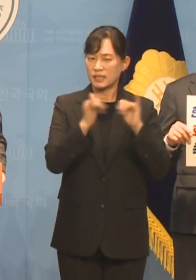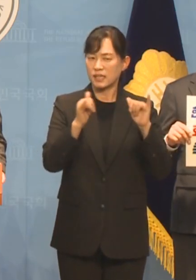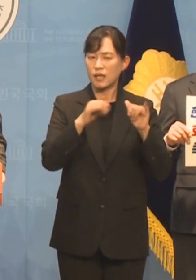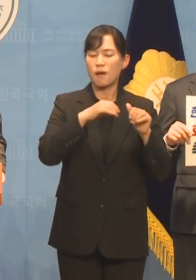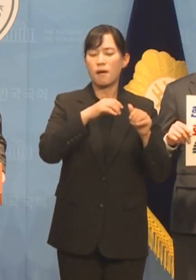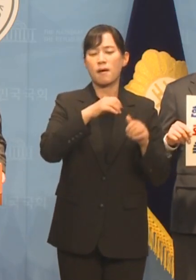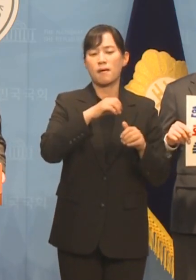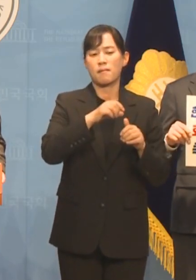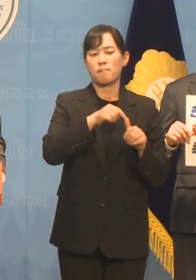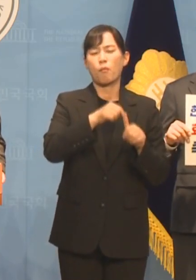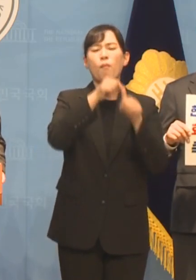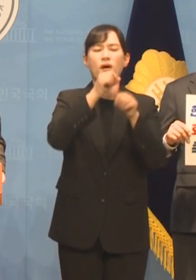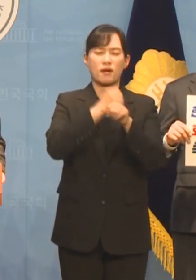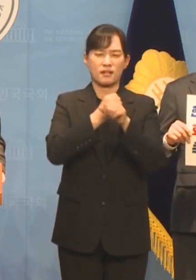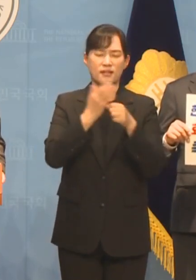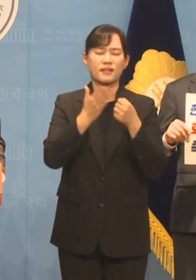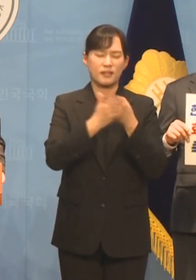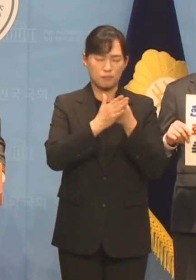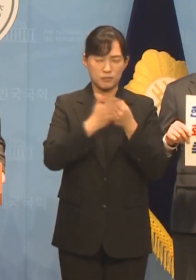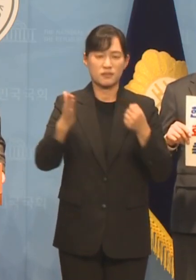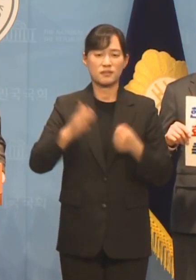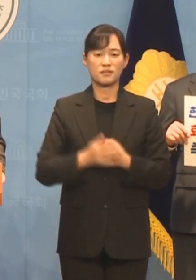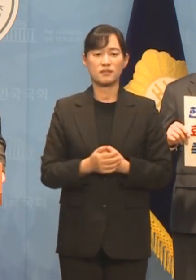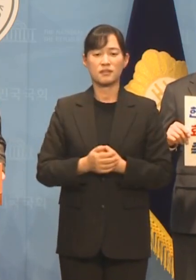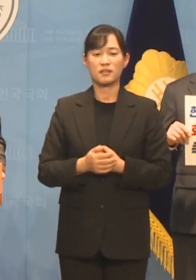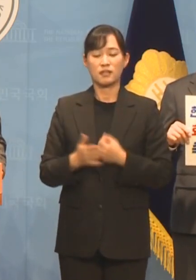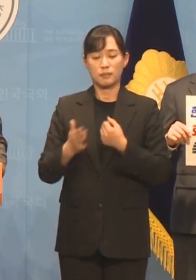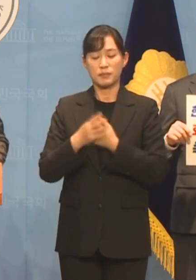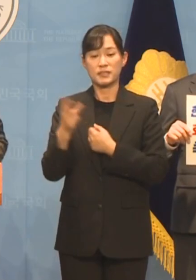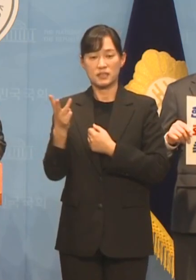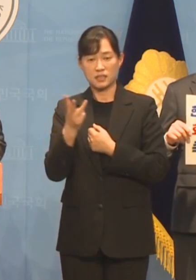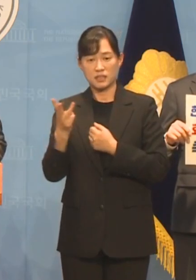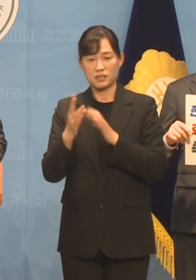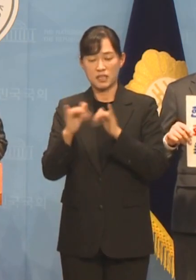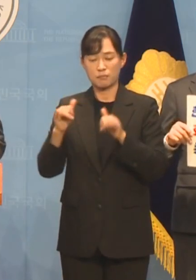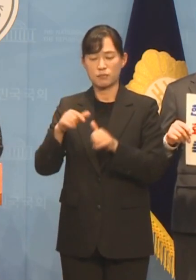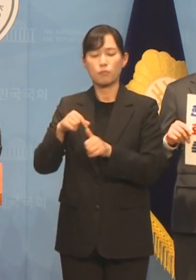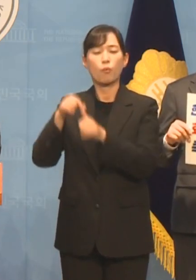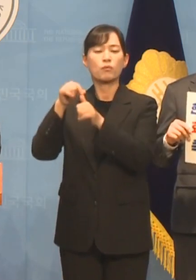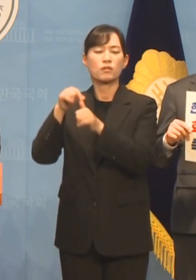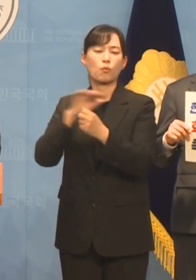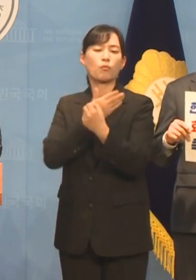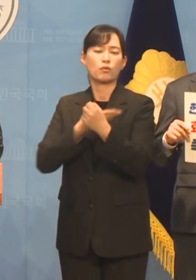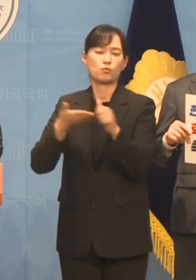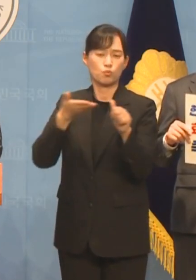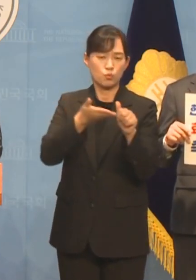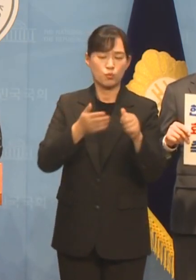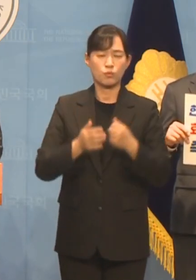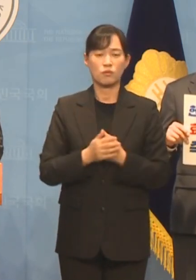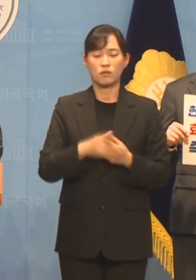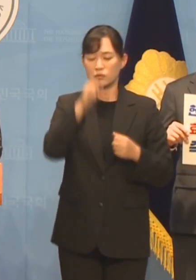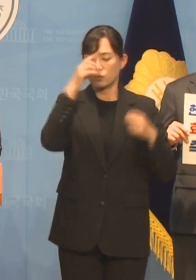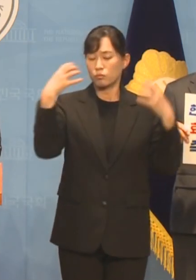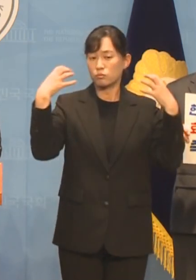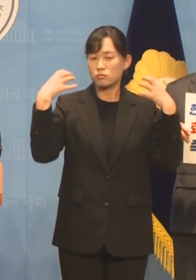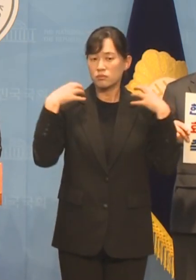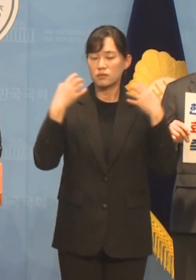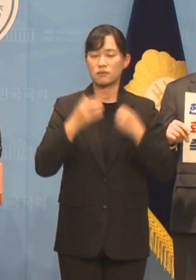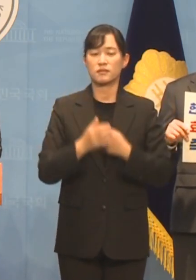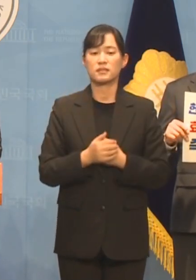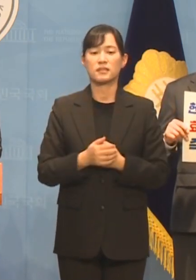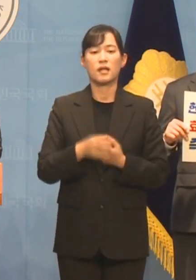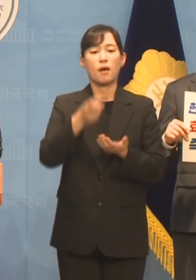때문입니다. 그래서 헌법재판관 3명을 지명할 권한을 주는 것이죠. 정부에서는 지금 한덕수 총리든